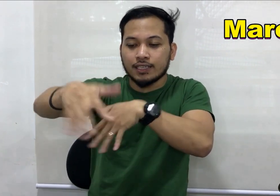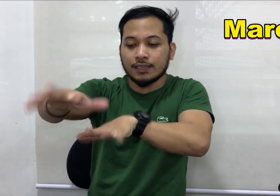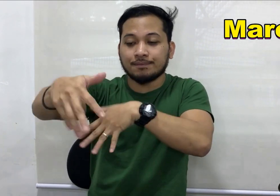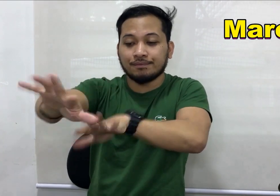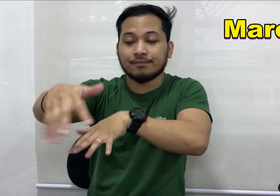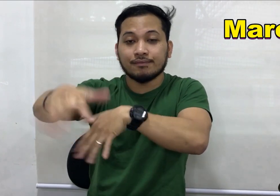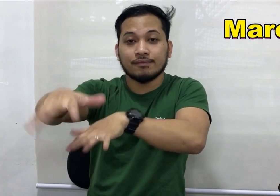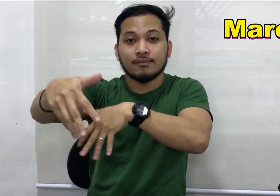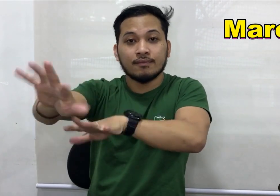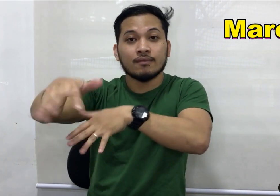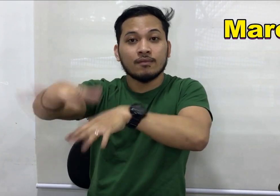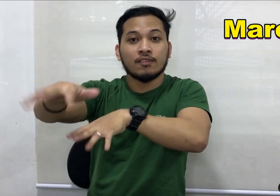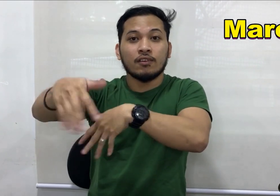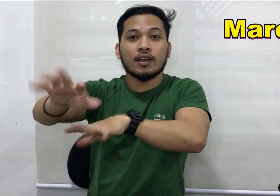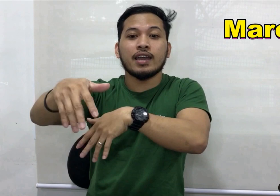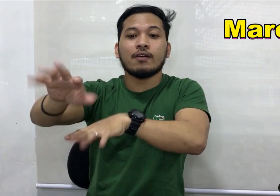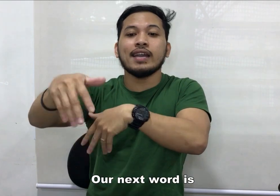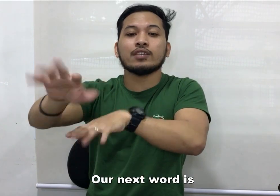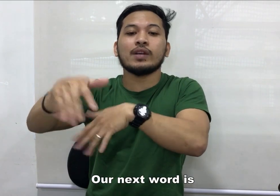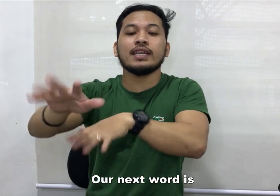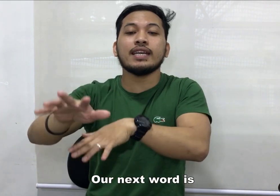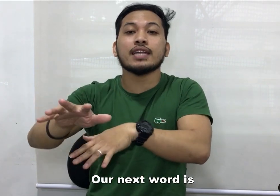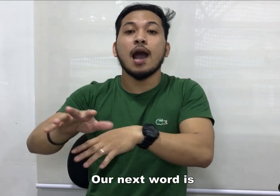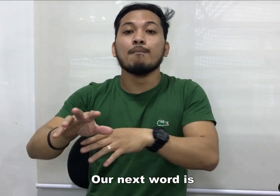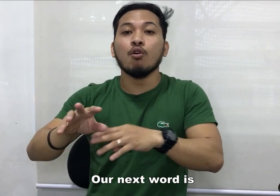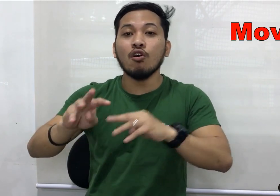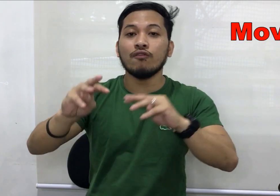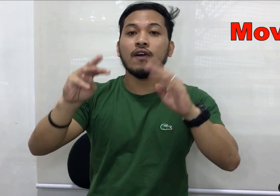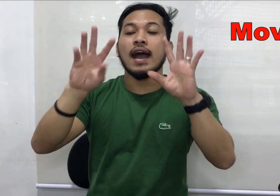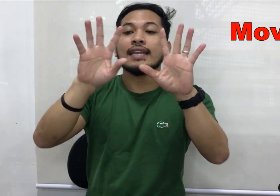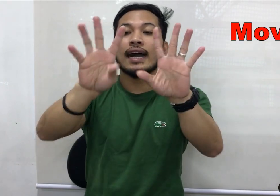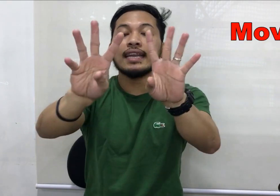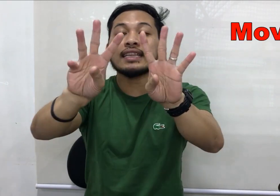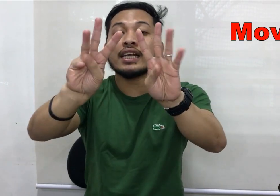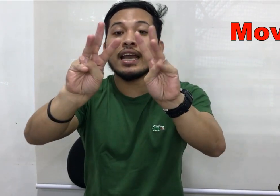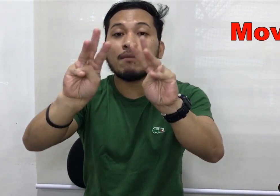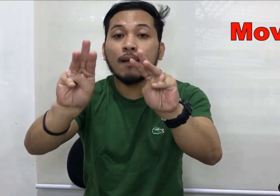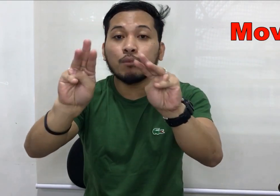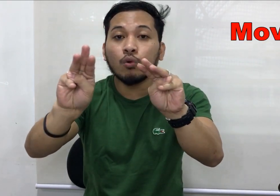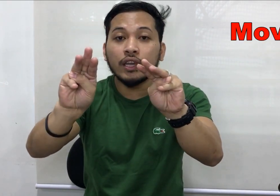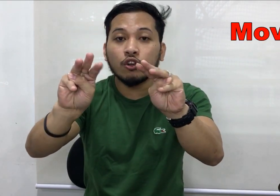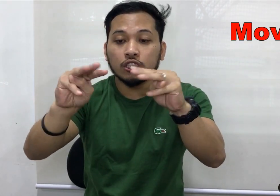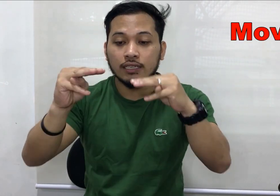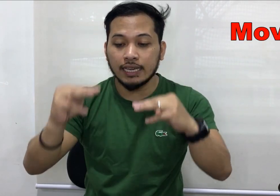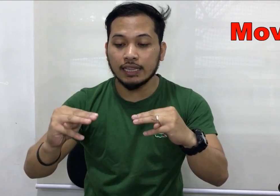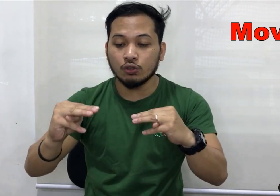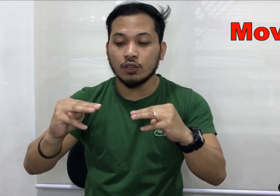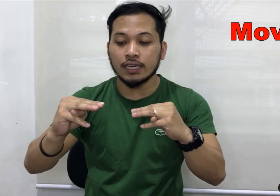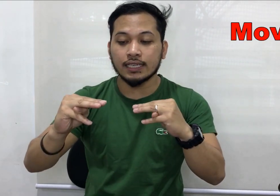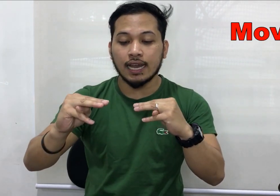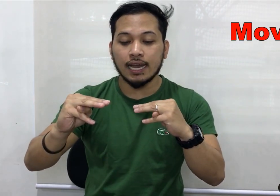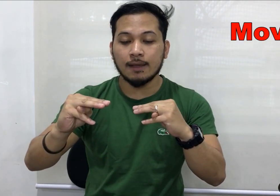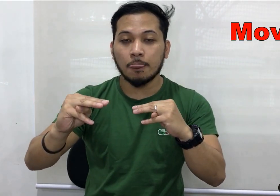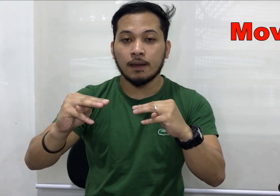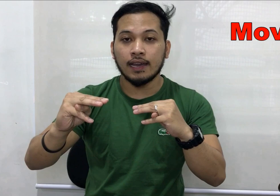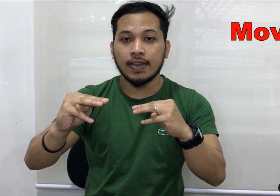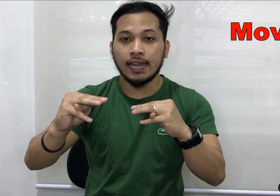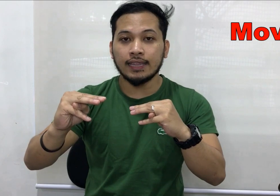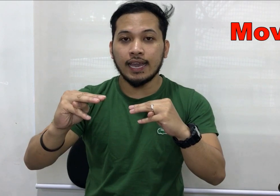March. Okay. Our next word is move. Naka-letter M lang po kayo, tapos iganto nyo lang siya, and